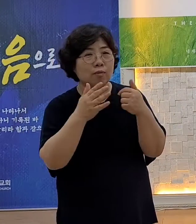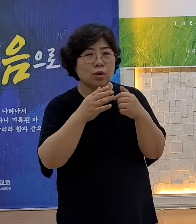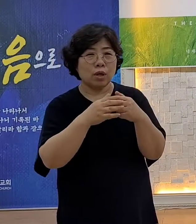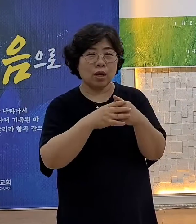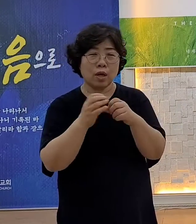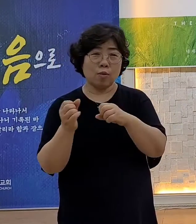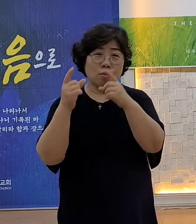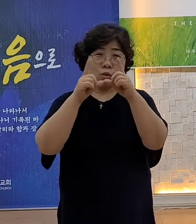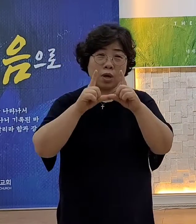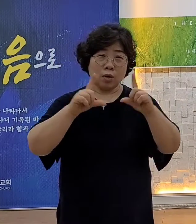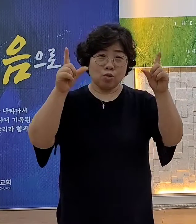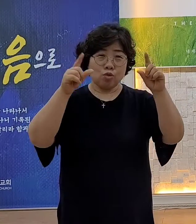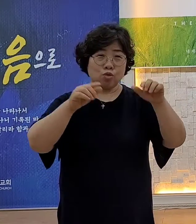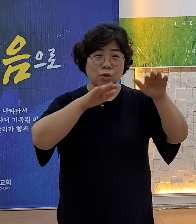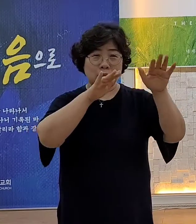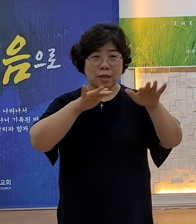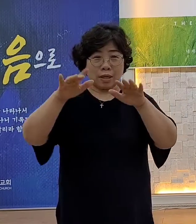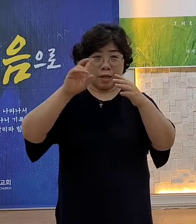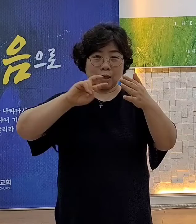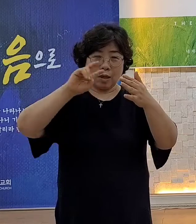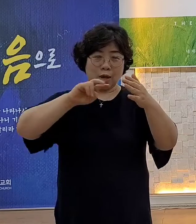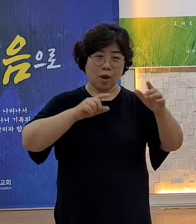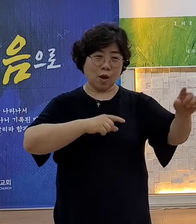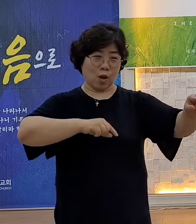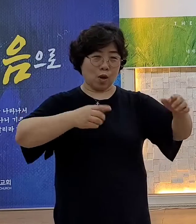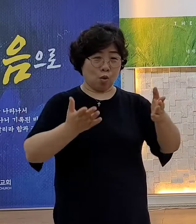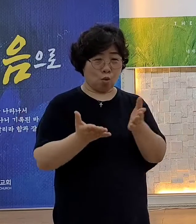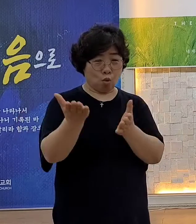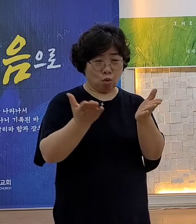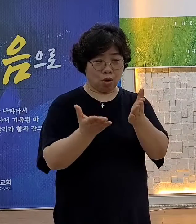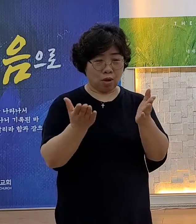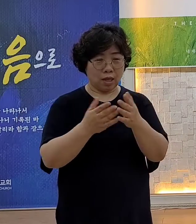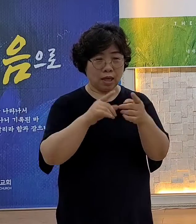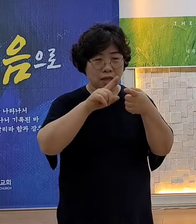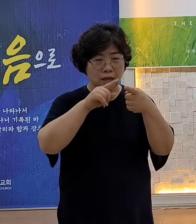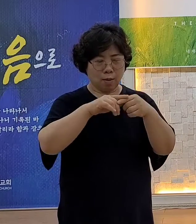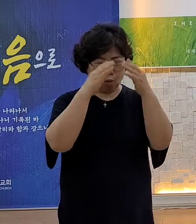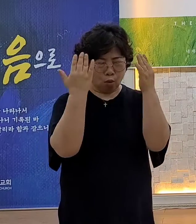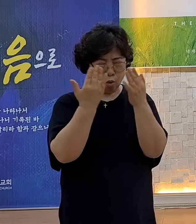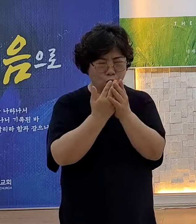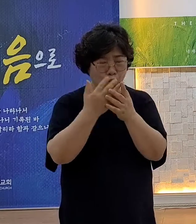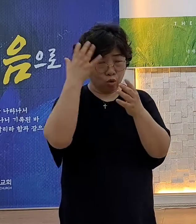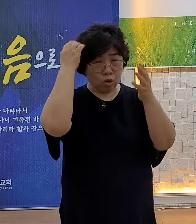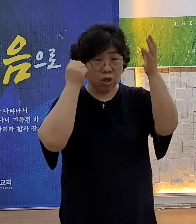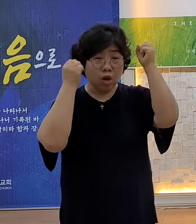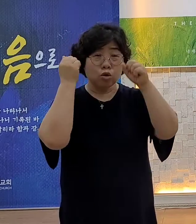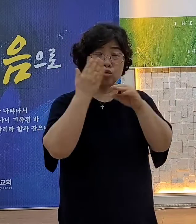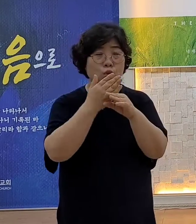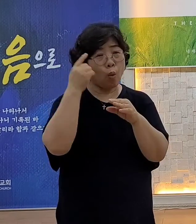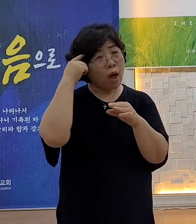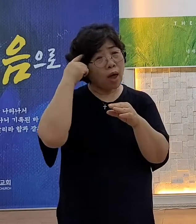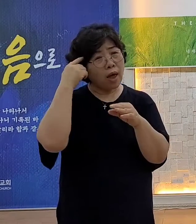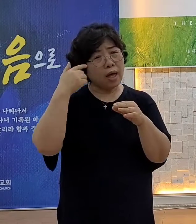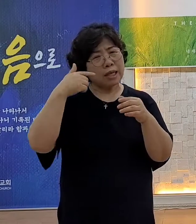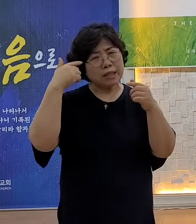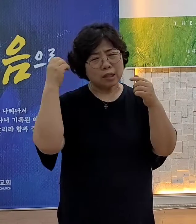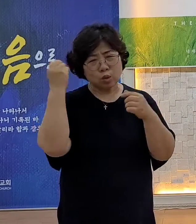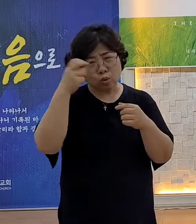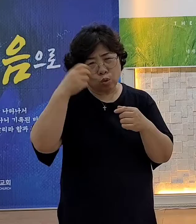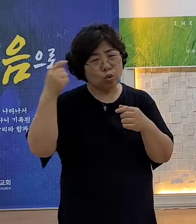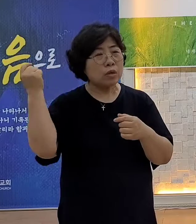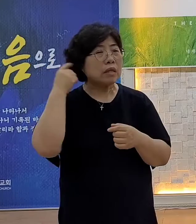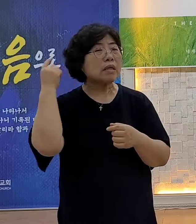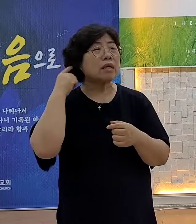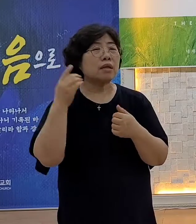알아요. 얼마나 칸타타 하는 그런 걸 많이 들어놨어요. 정말 그렇게 어릴 때부터 자랐습니다. 근데 왜 그럴까?